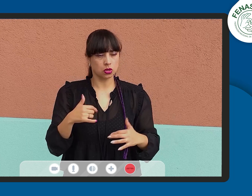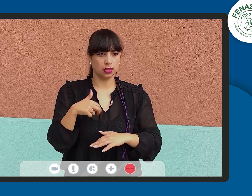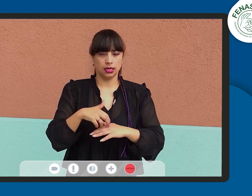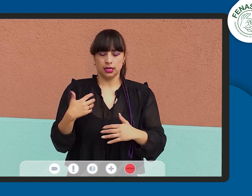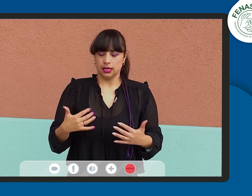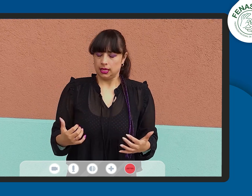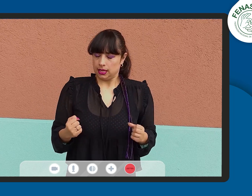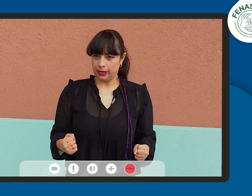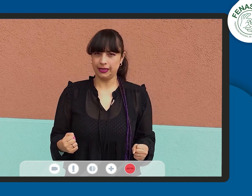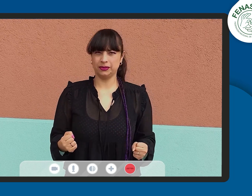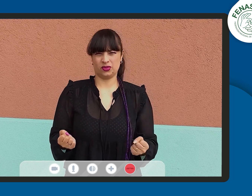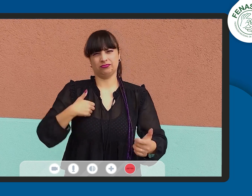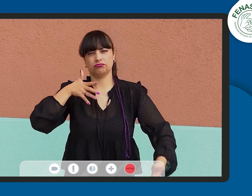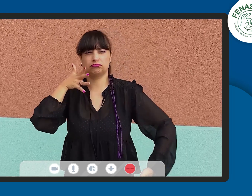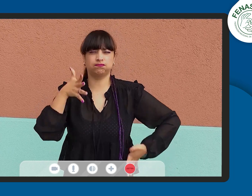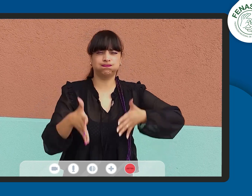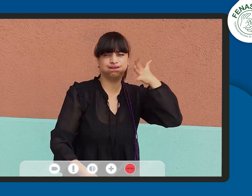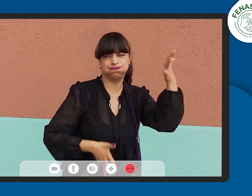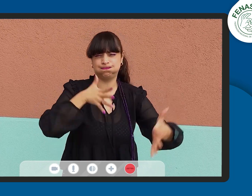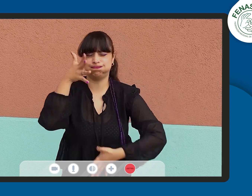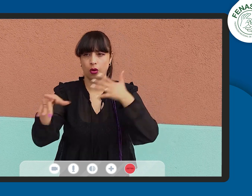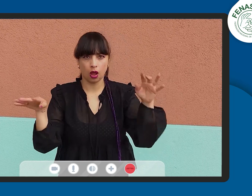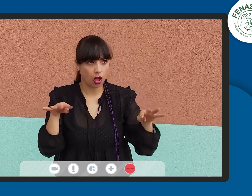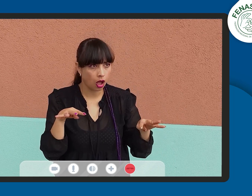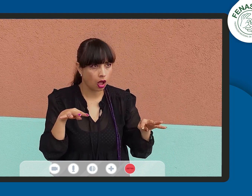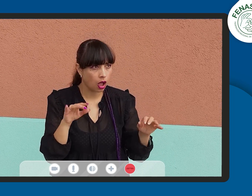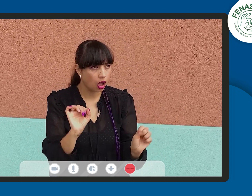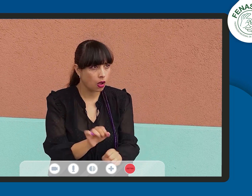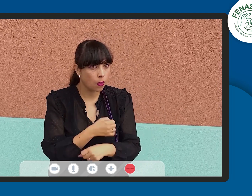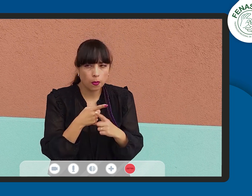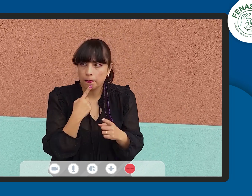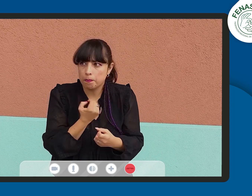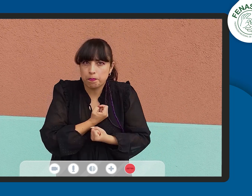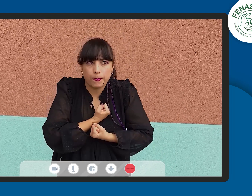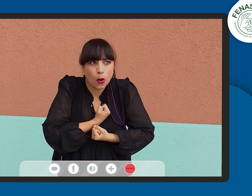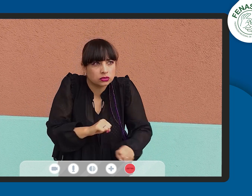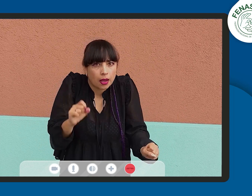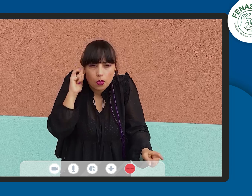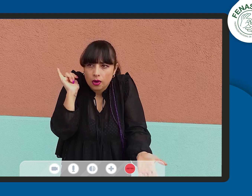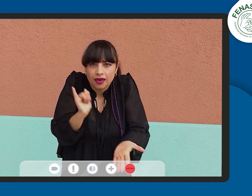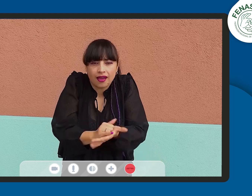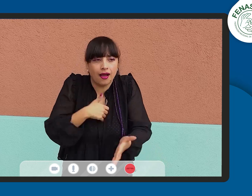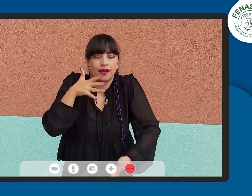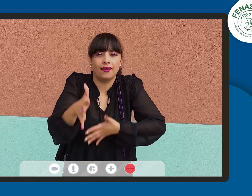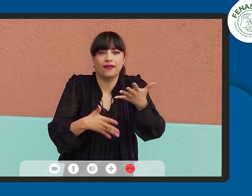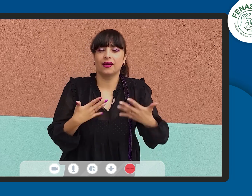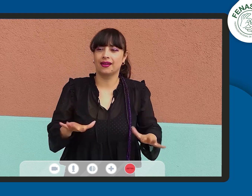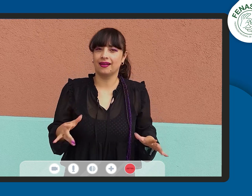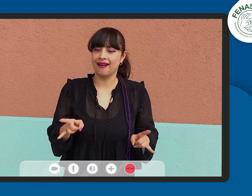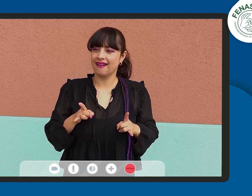mi narración y ver que todos estaban sorprendidos, yo pensaba que eso era imposible, no me lo creía. Y al